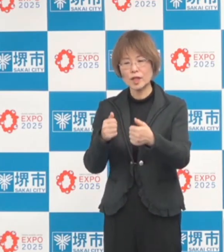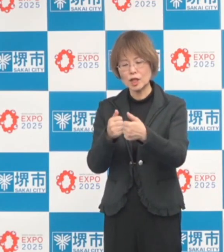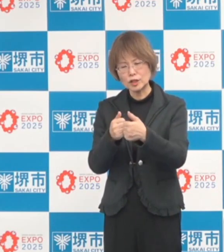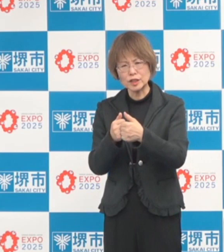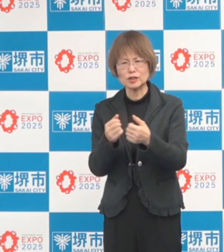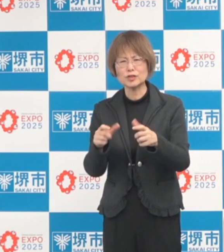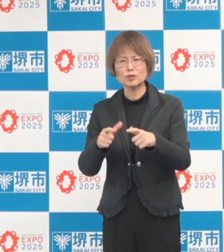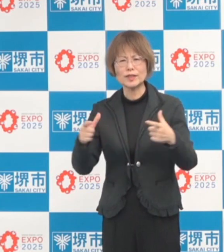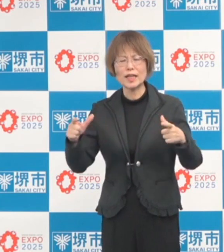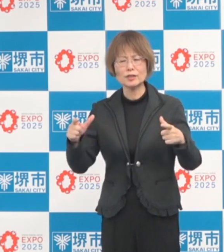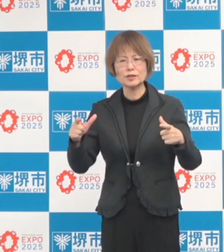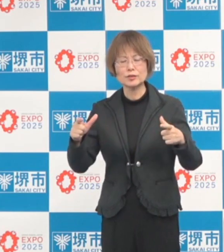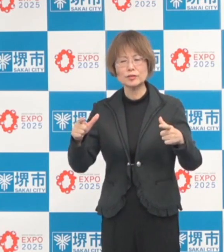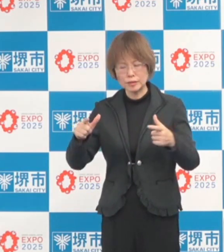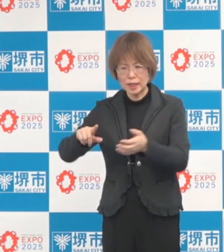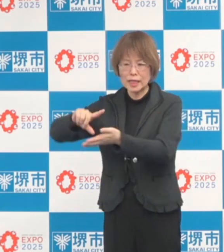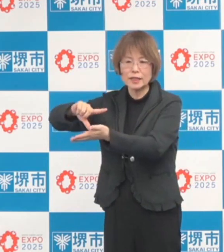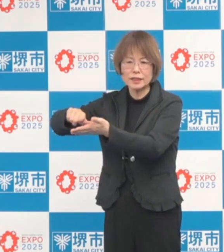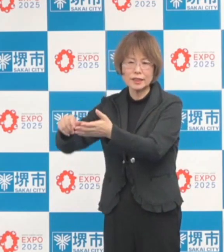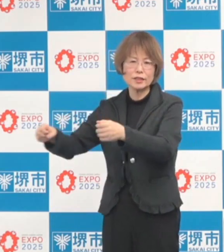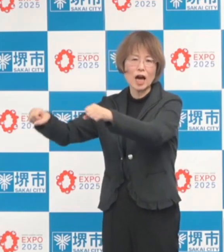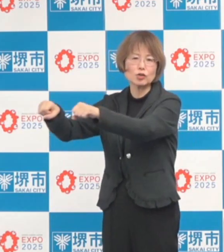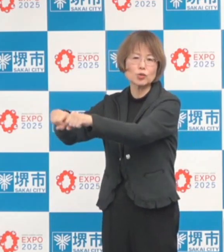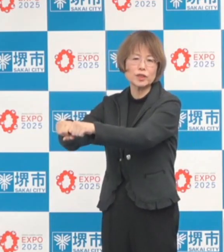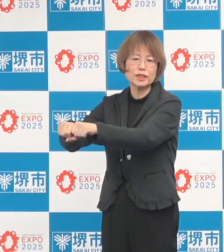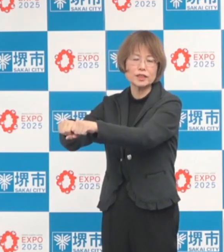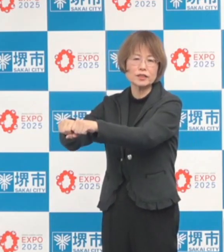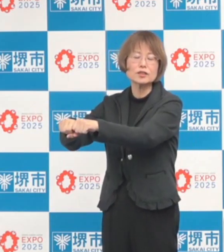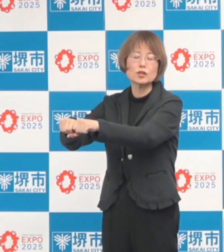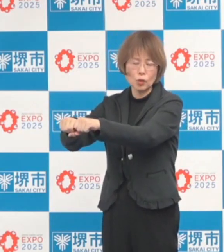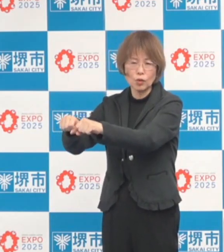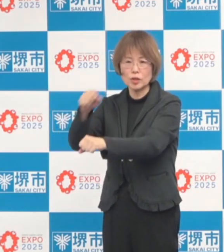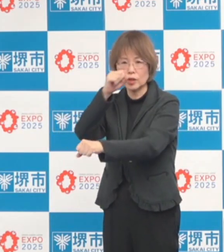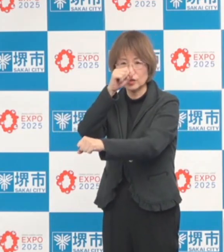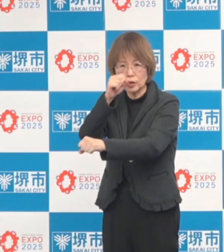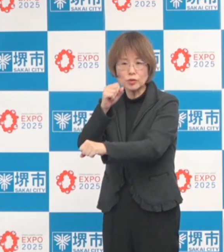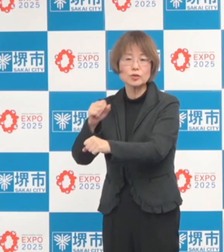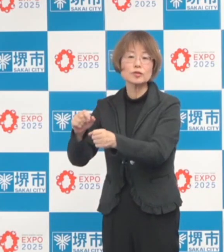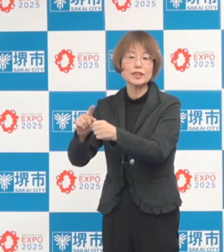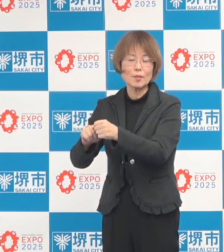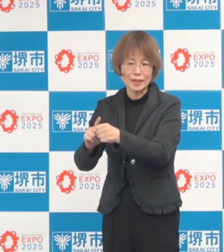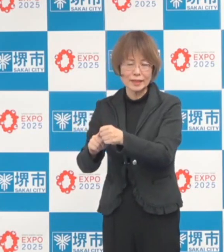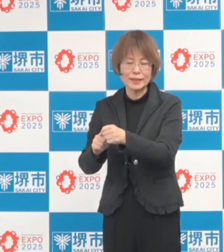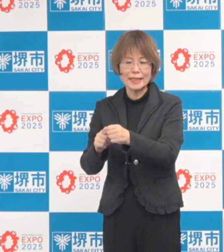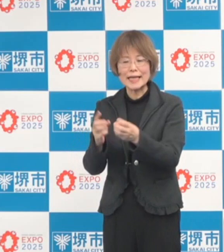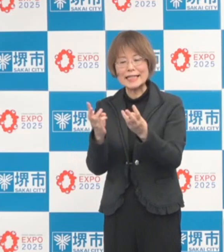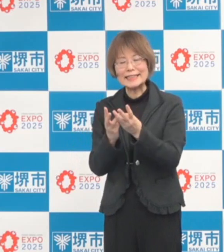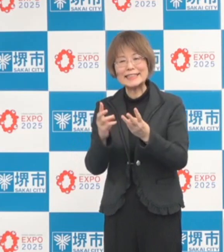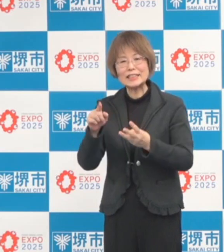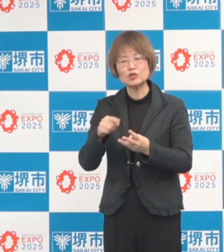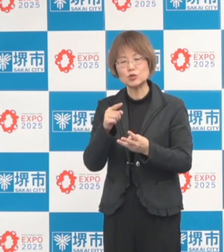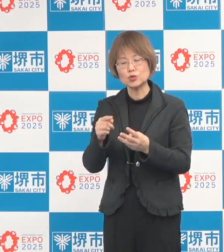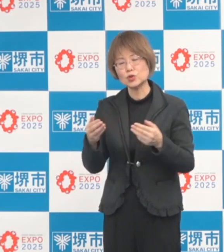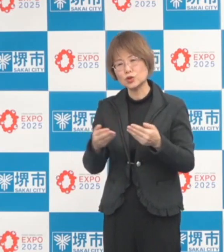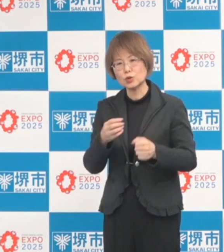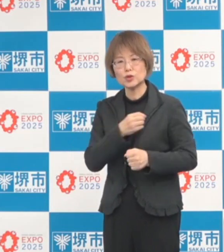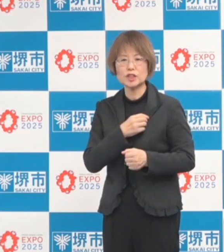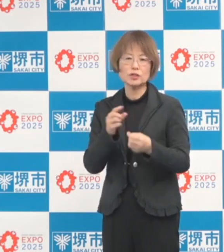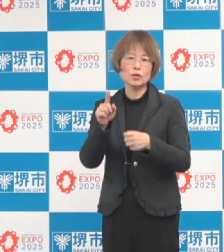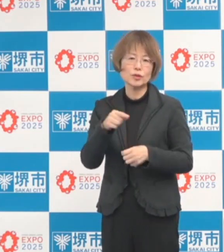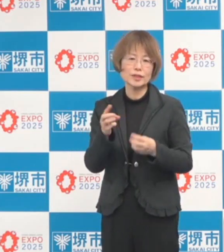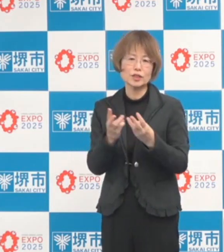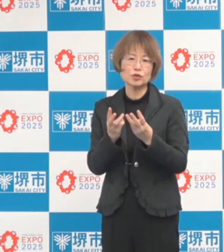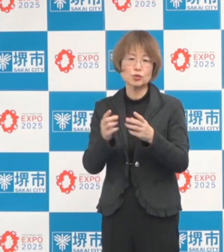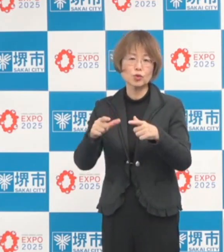応や地域へのアウトリーチ活動等をさらに充実するため増員をしまして、人を増やしまして体制を強化をいた